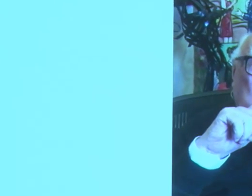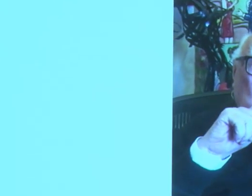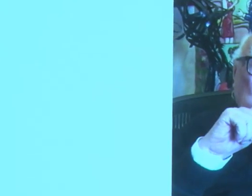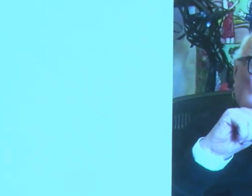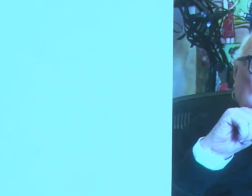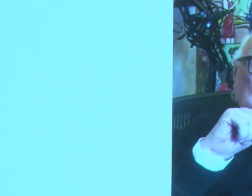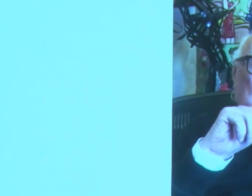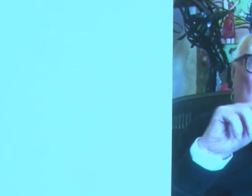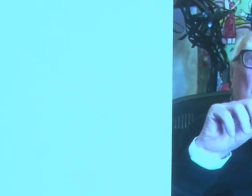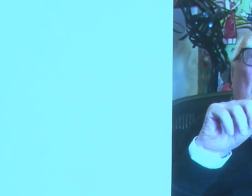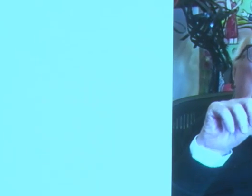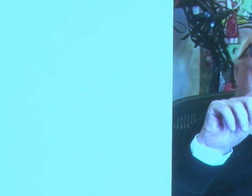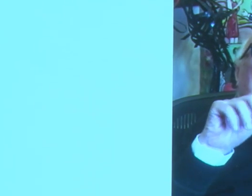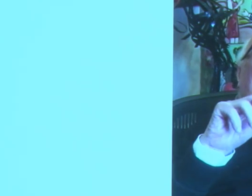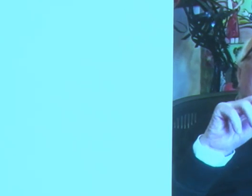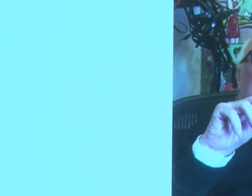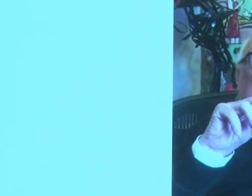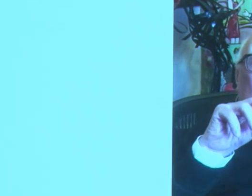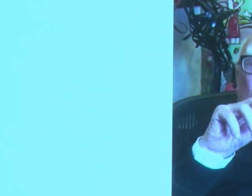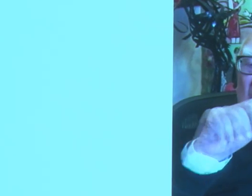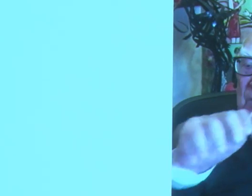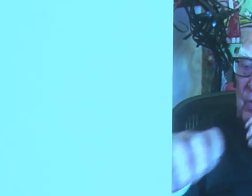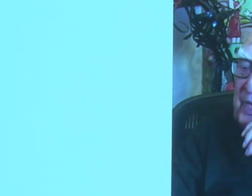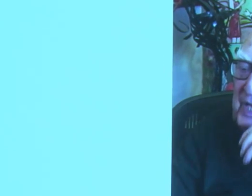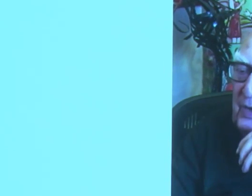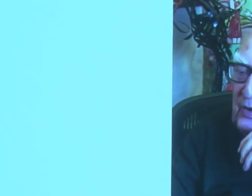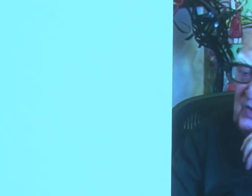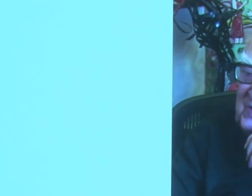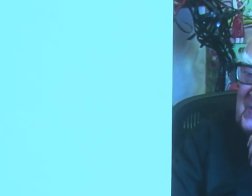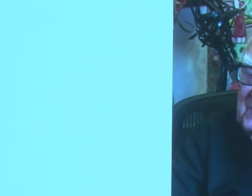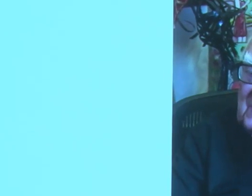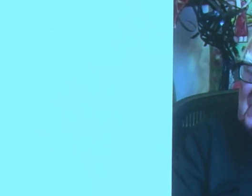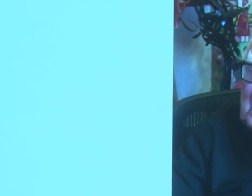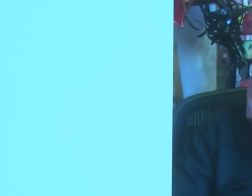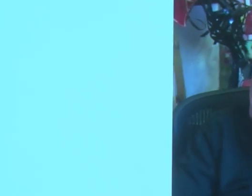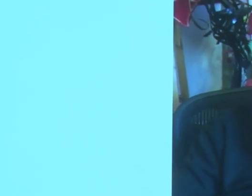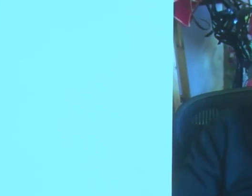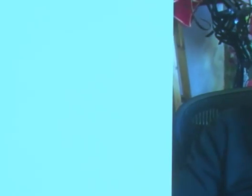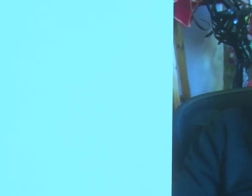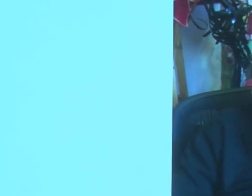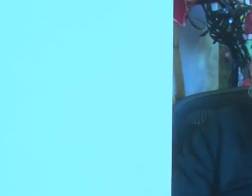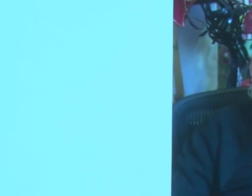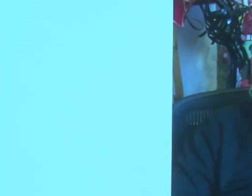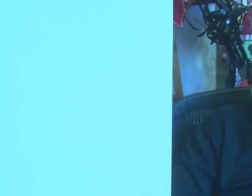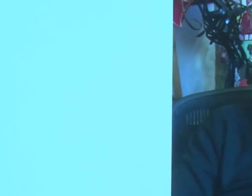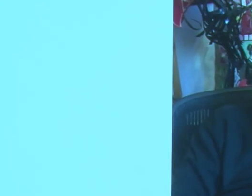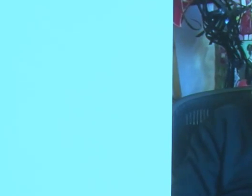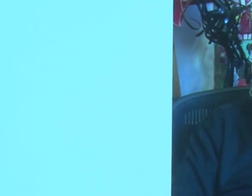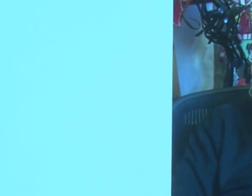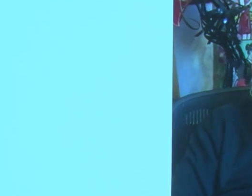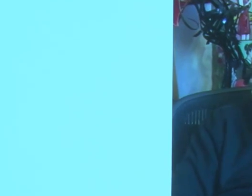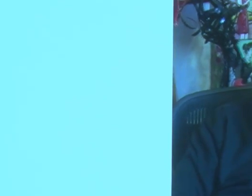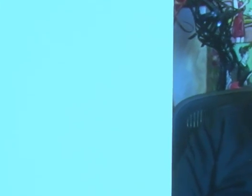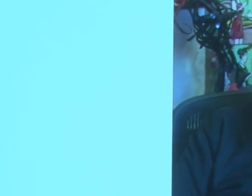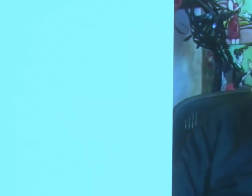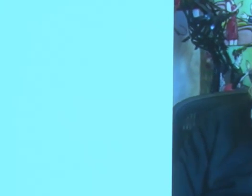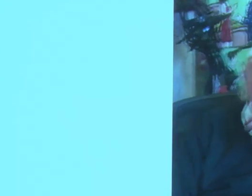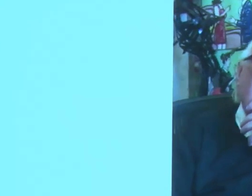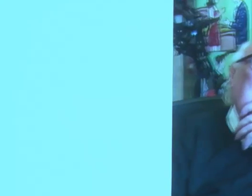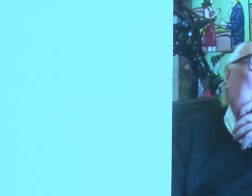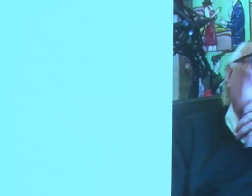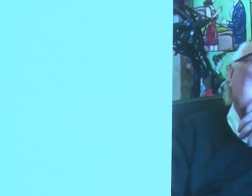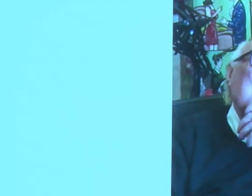opposti e poi a torino c'è il salone